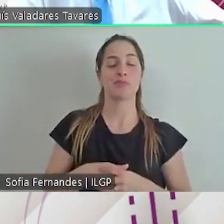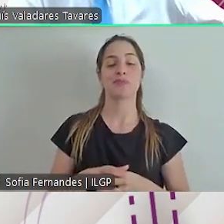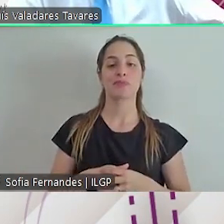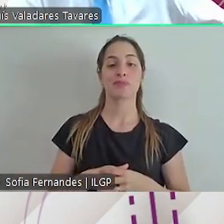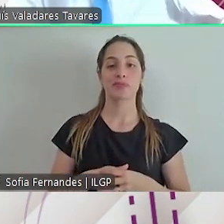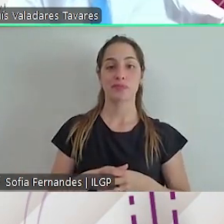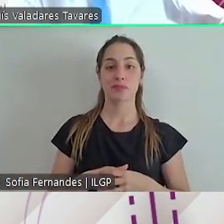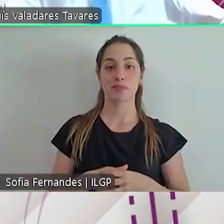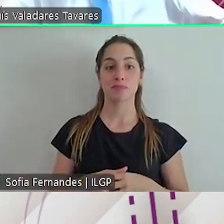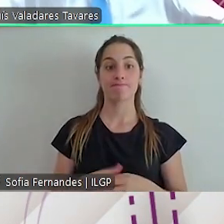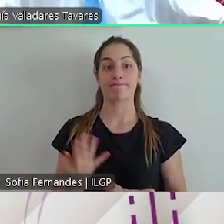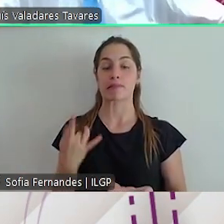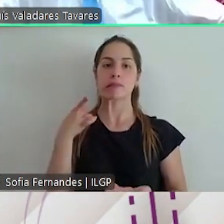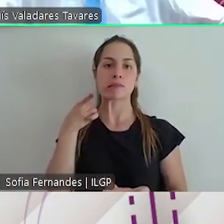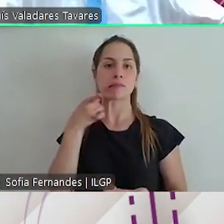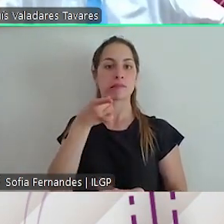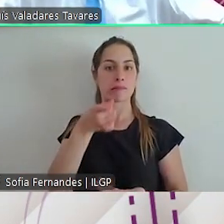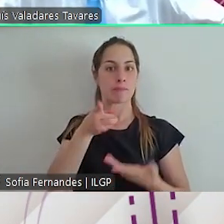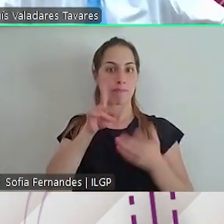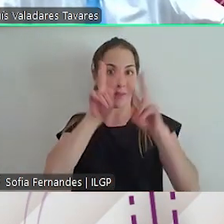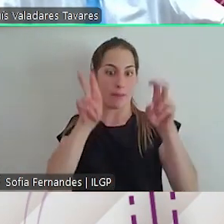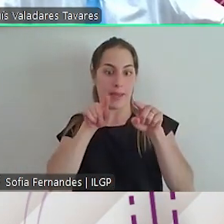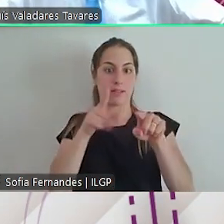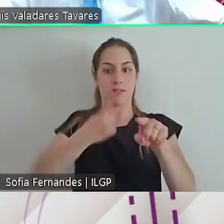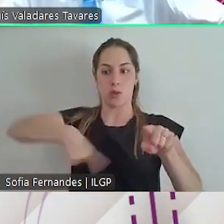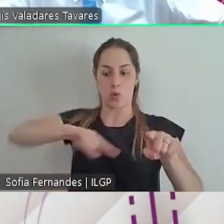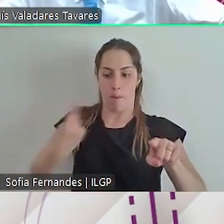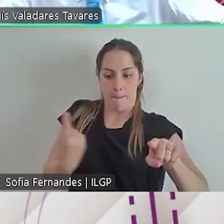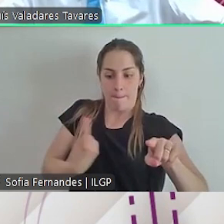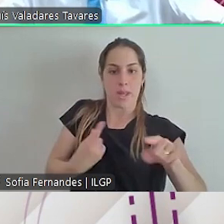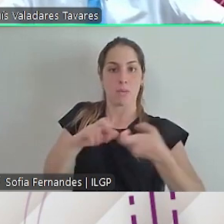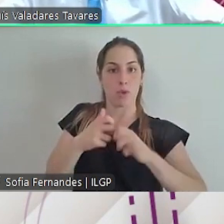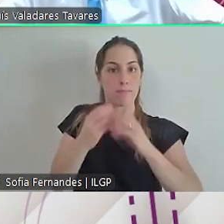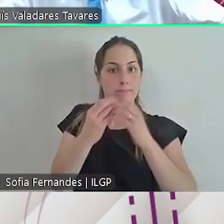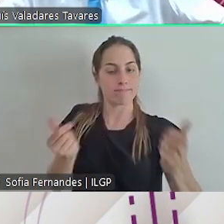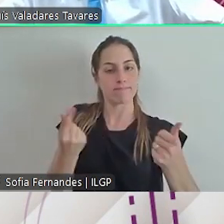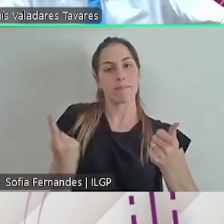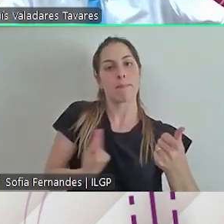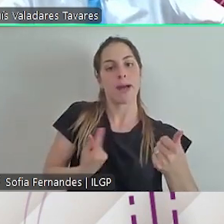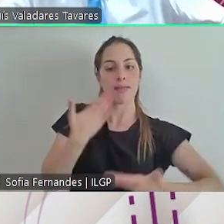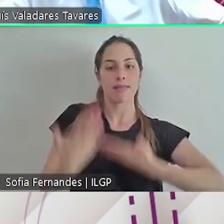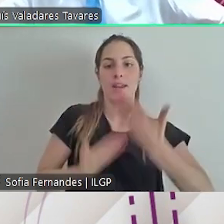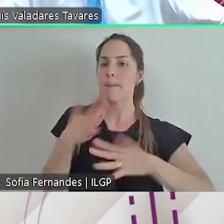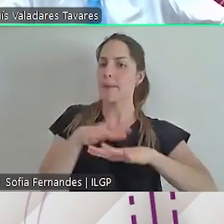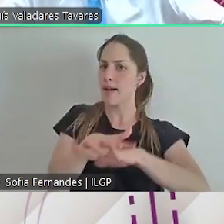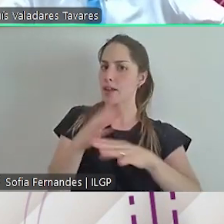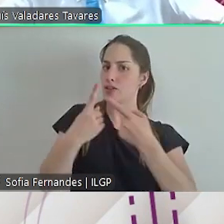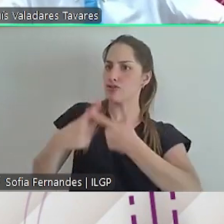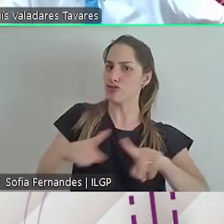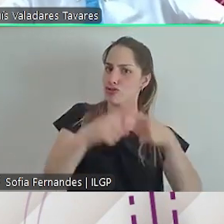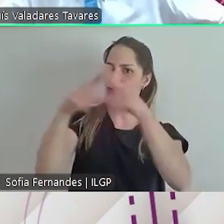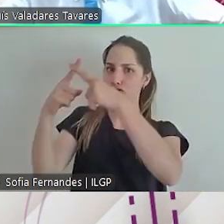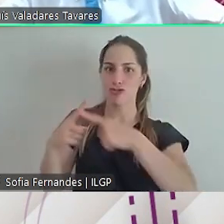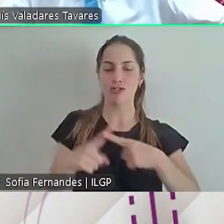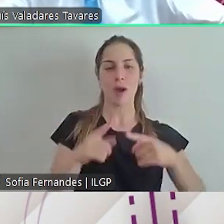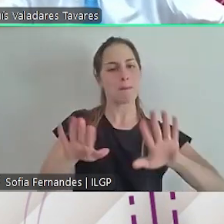Ah, e aí, a resolução de problemas implica dinâmicas de rede muito variadas, mas todas elas